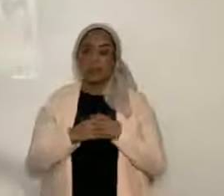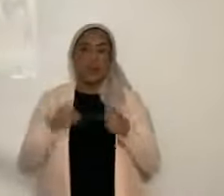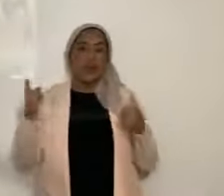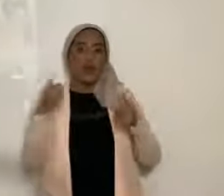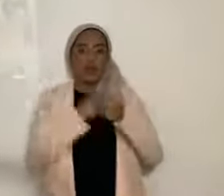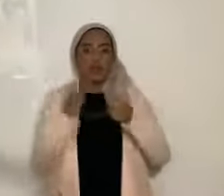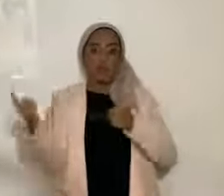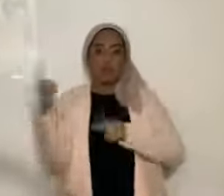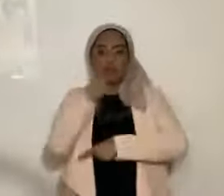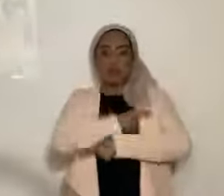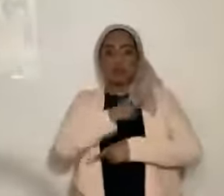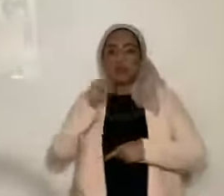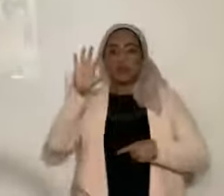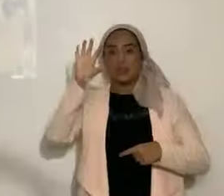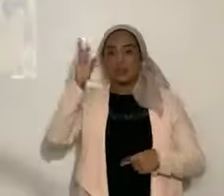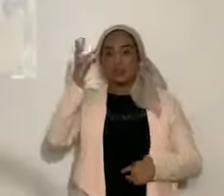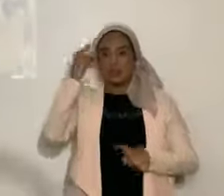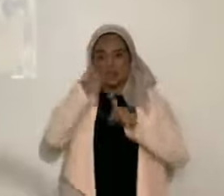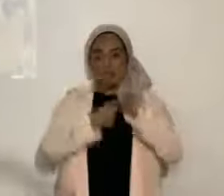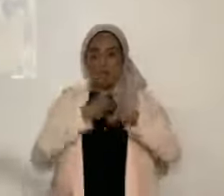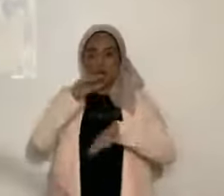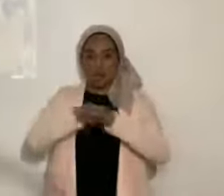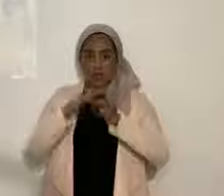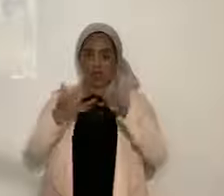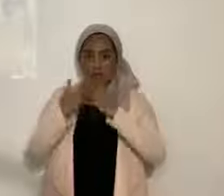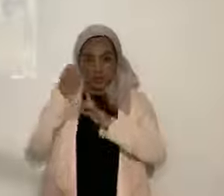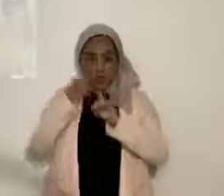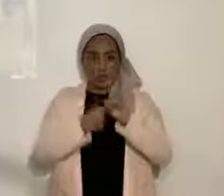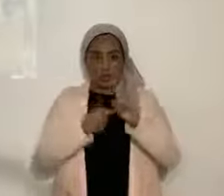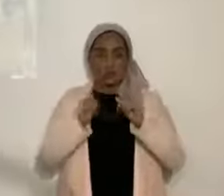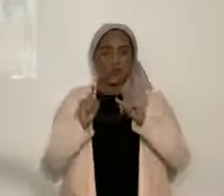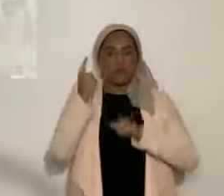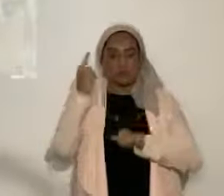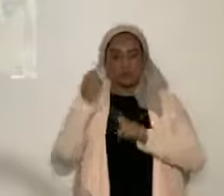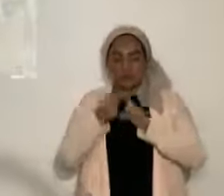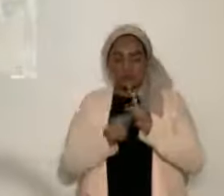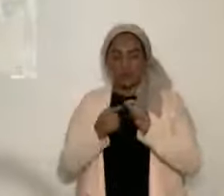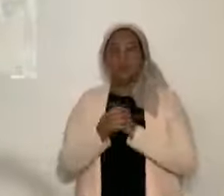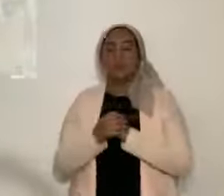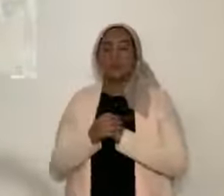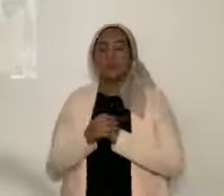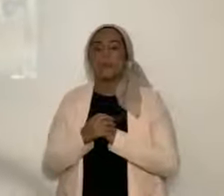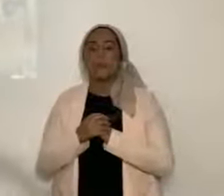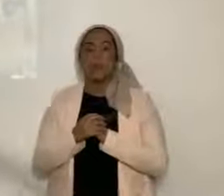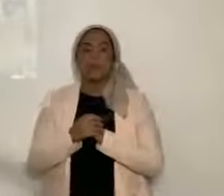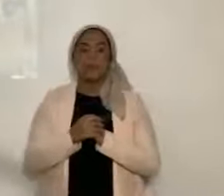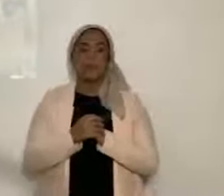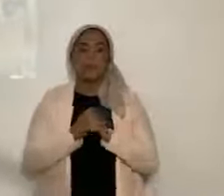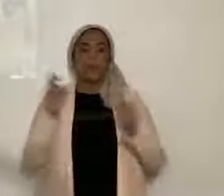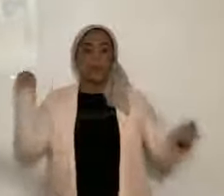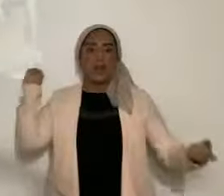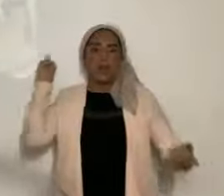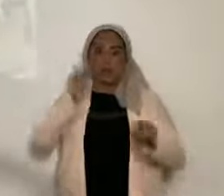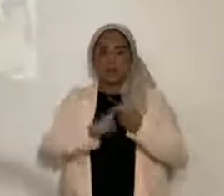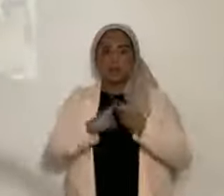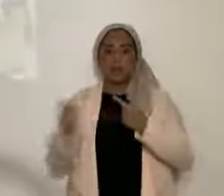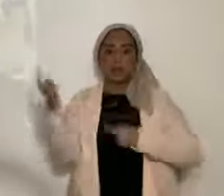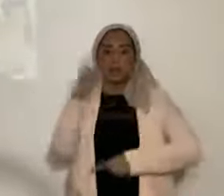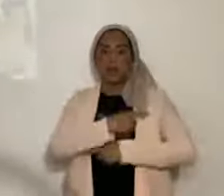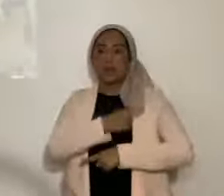día del sexto mes, en Rosh Hodesh, el primero del mes, cabeza de mes, hasta Yom